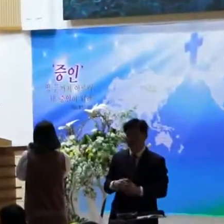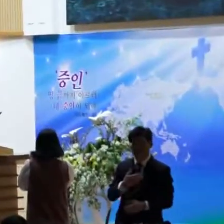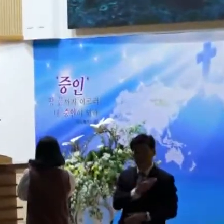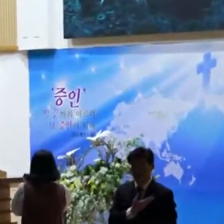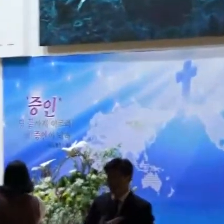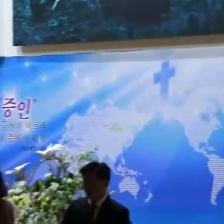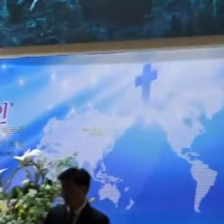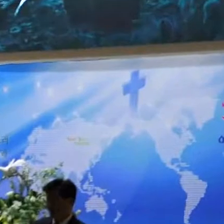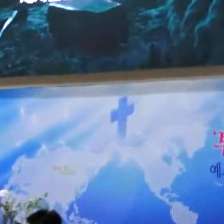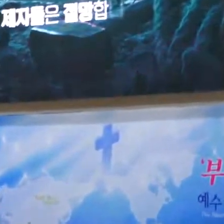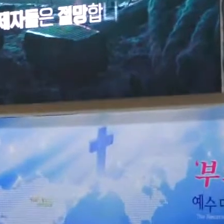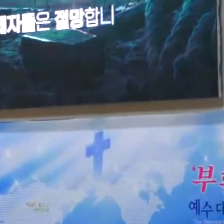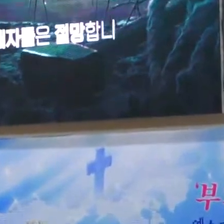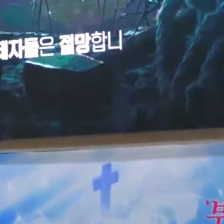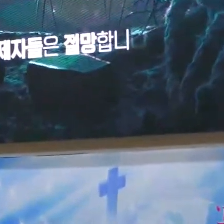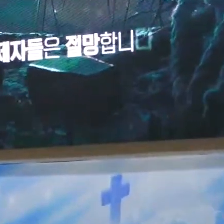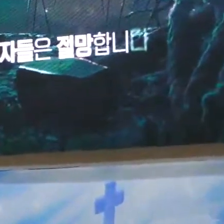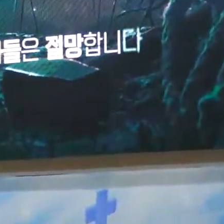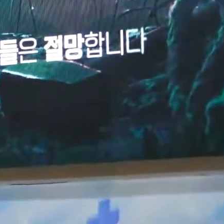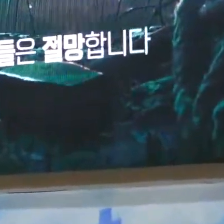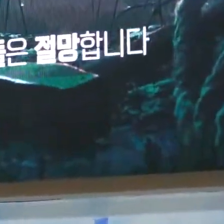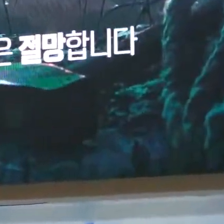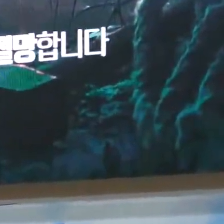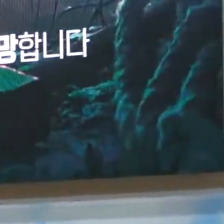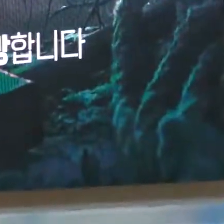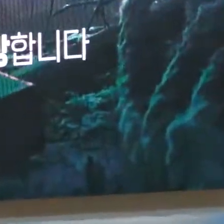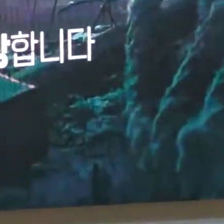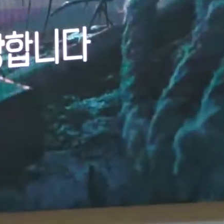제자들의 절망합니다.